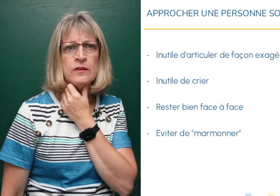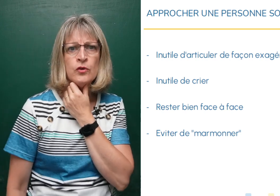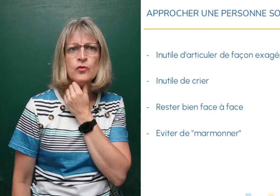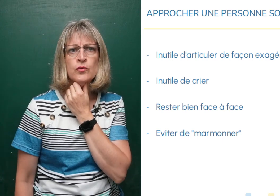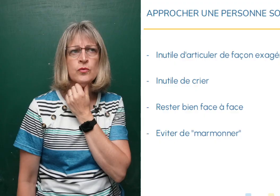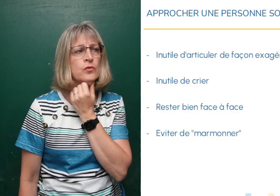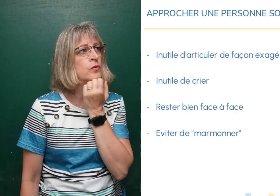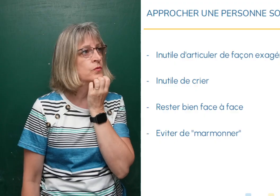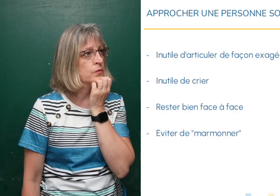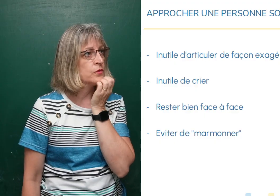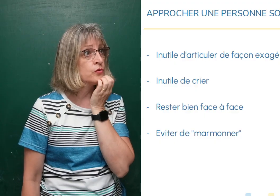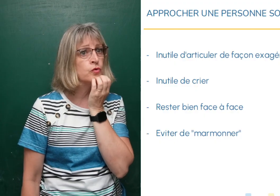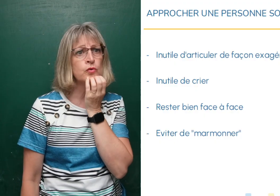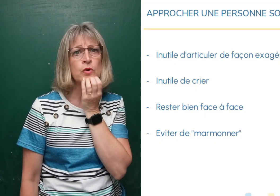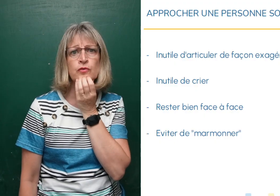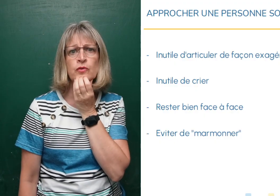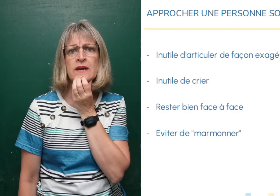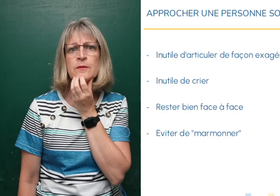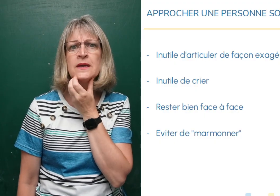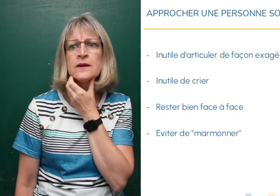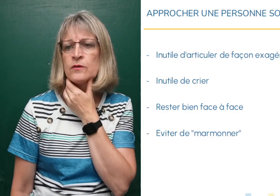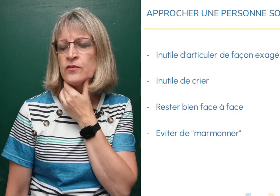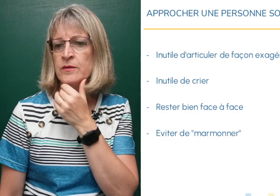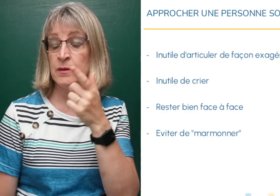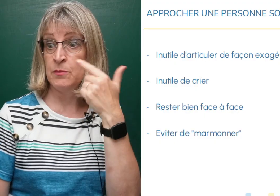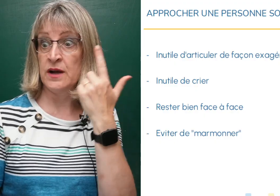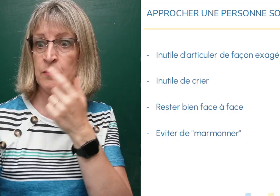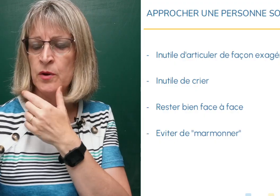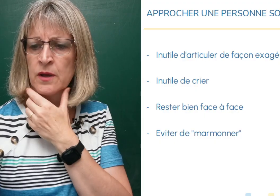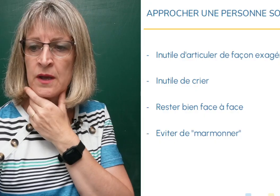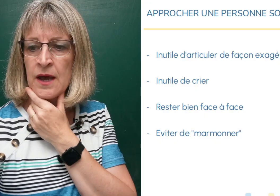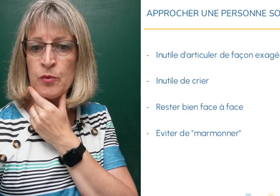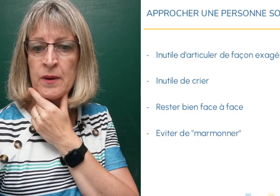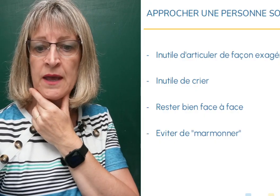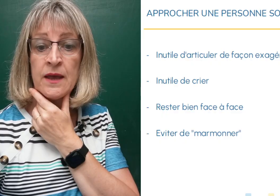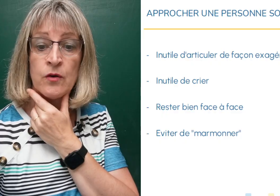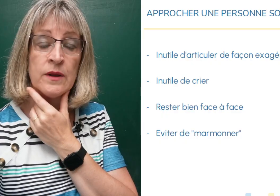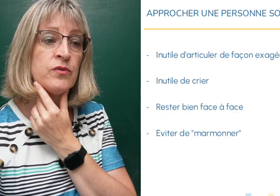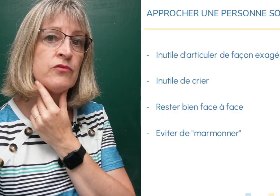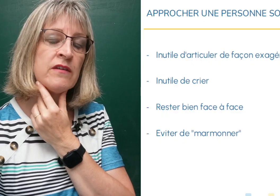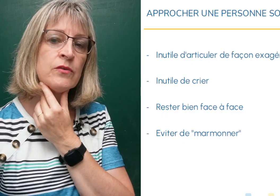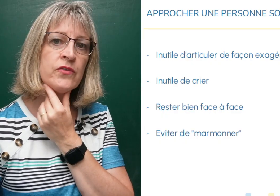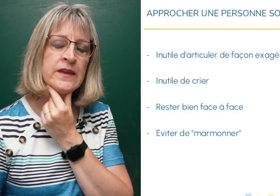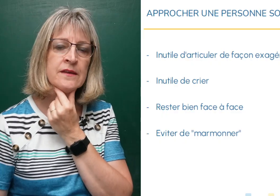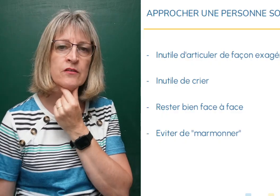d'heures 30 cours d'une heure et demie, hein, si ma mémoire est bonne, à peu près. Et puis, vous avez aussi des